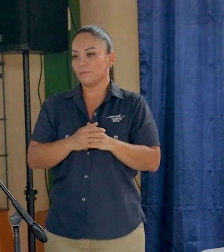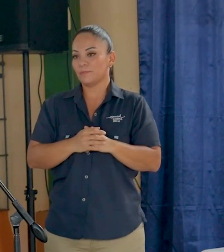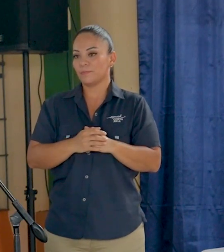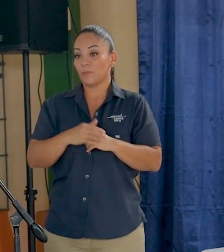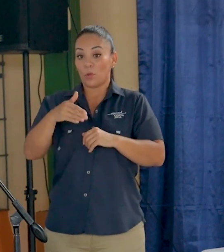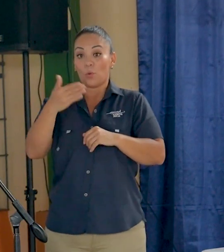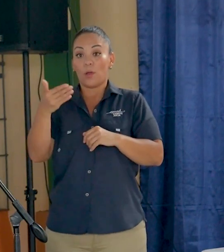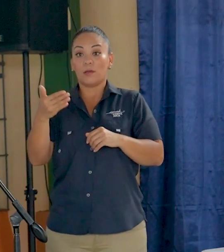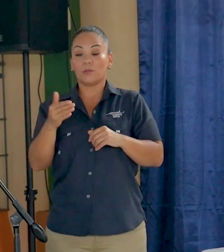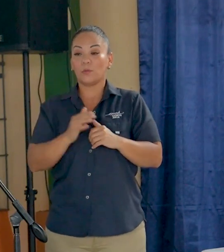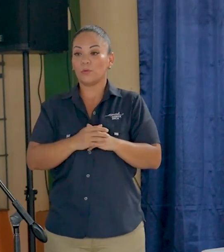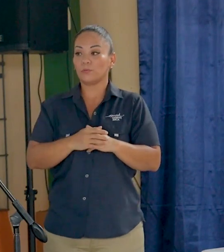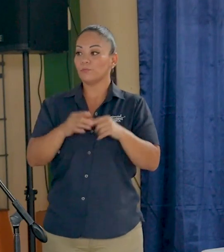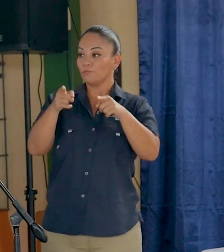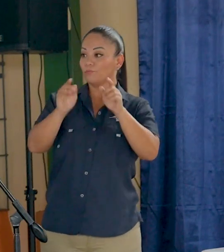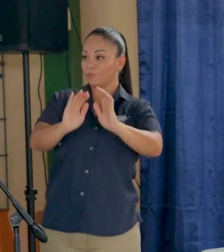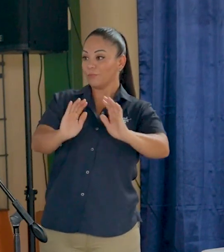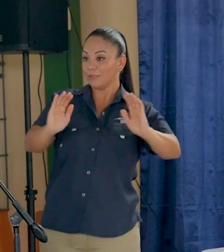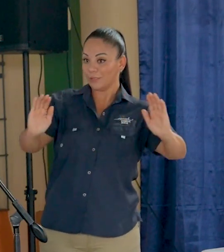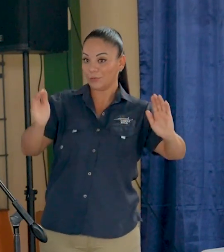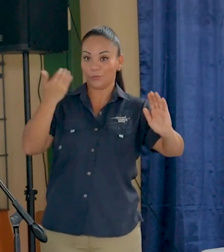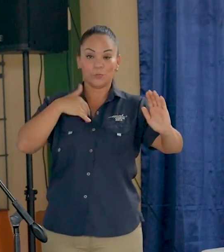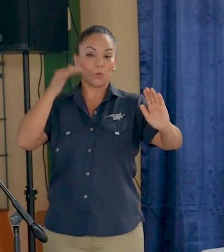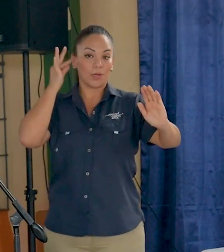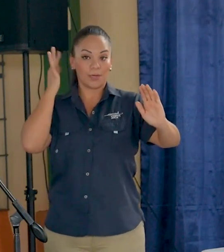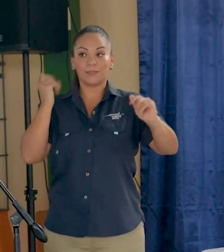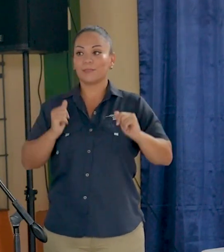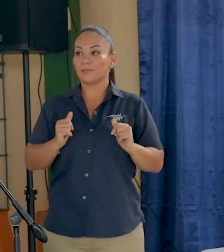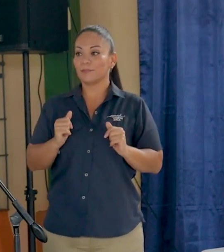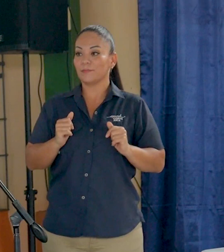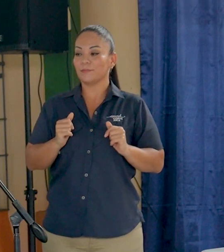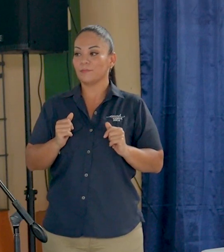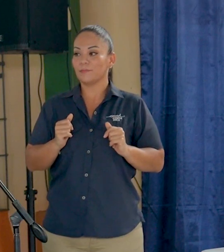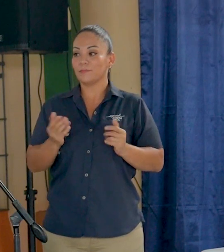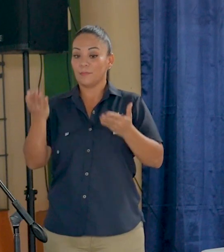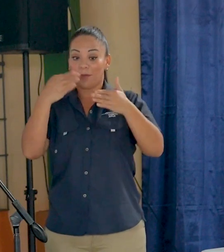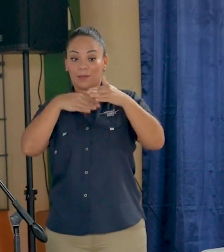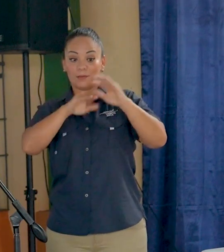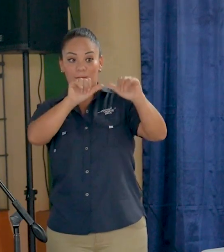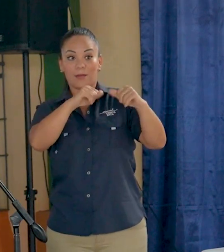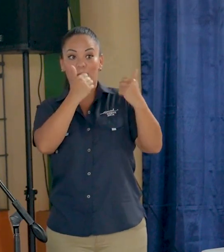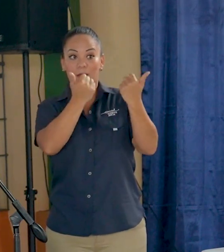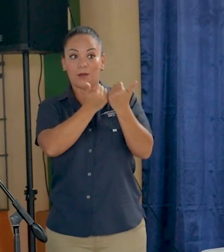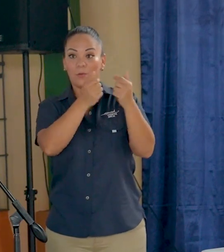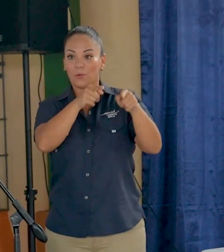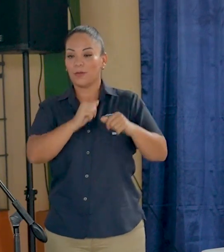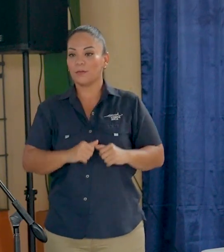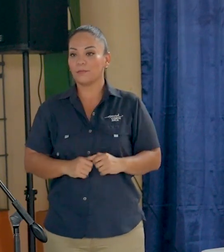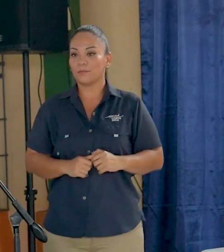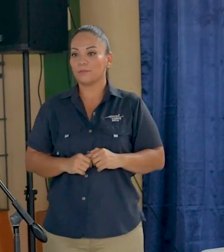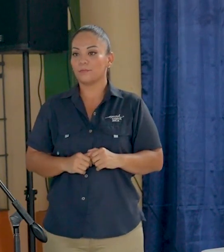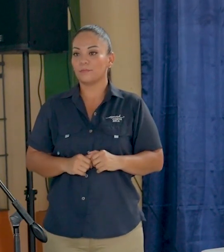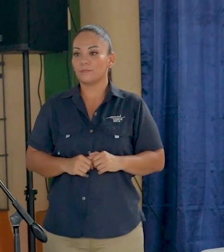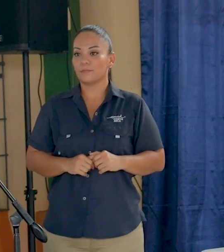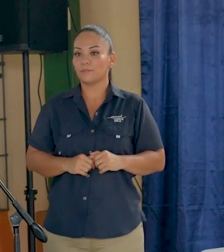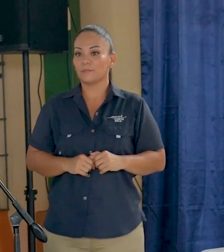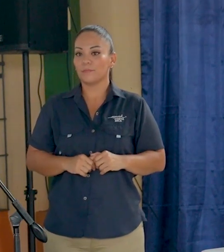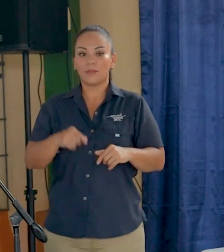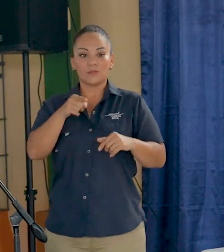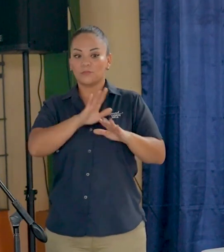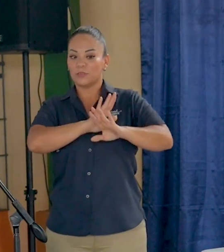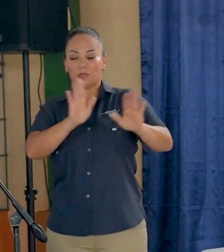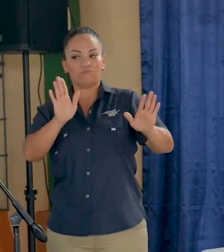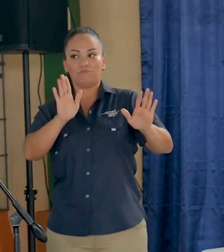Cuando estos chiquitos y chiquitas entran en un aula, eso deja de ser un